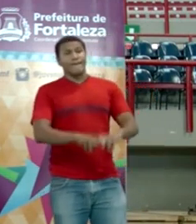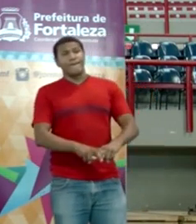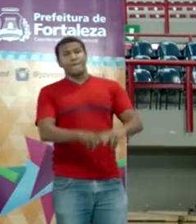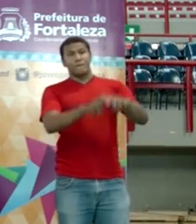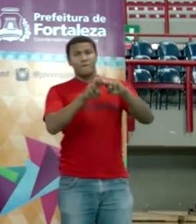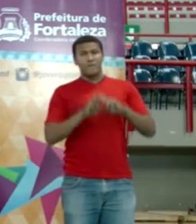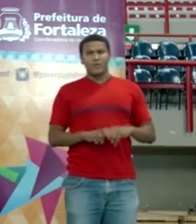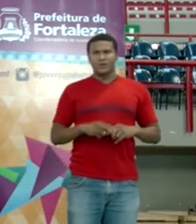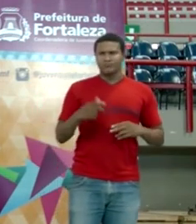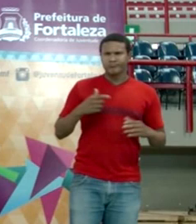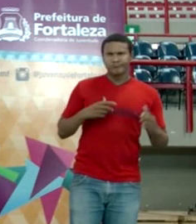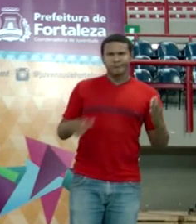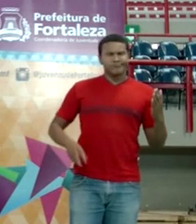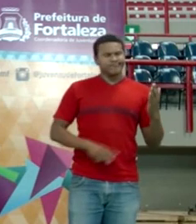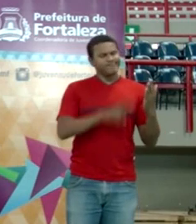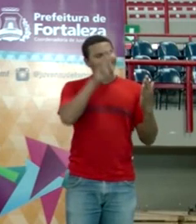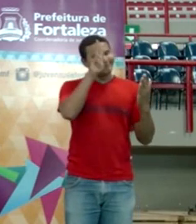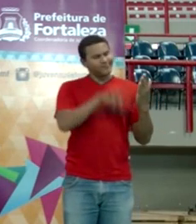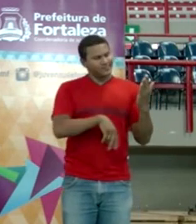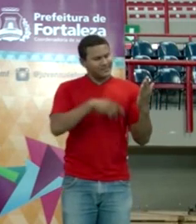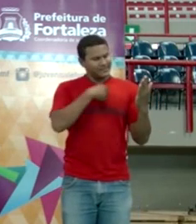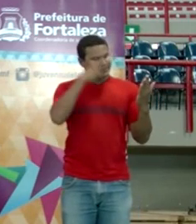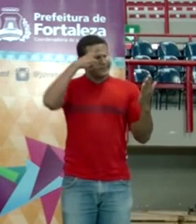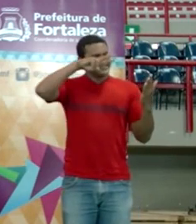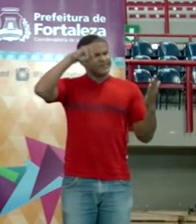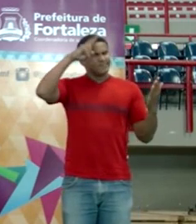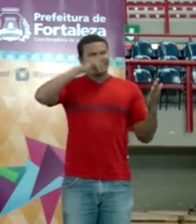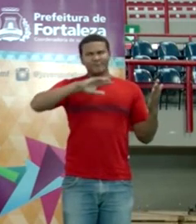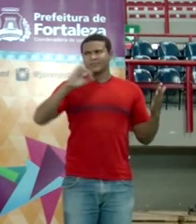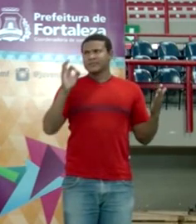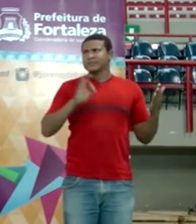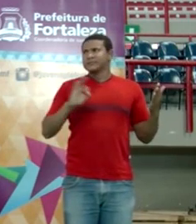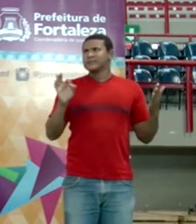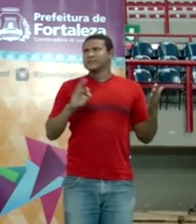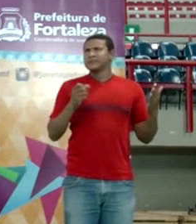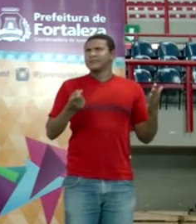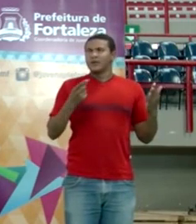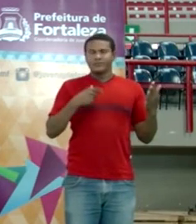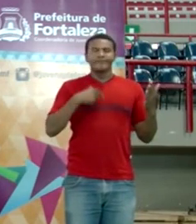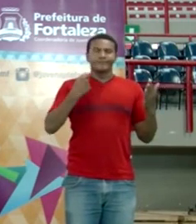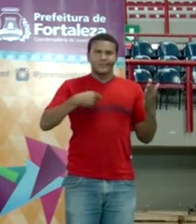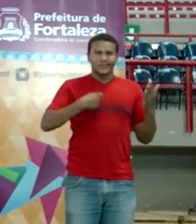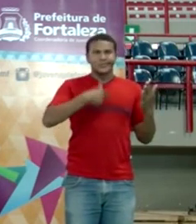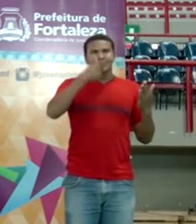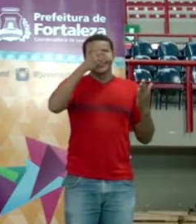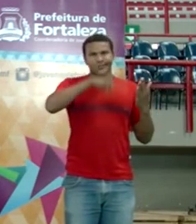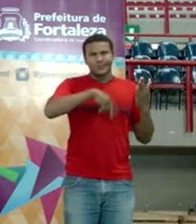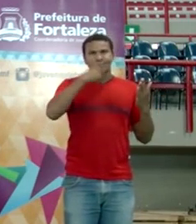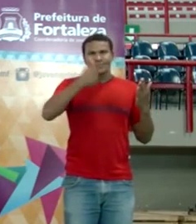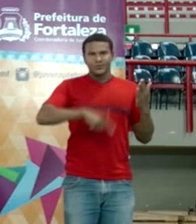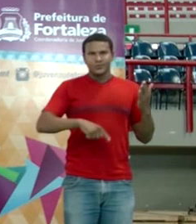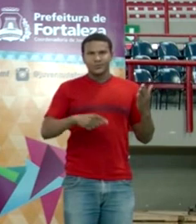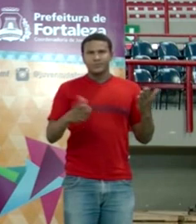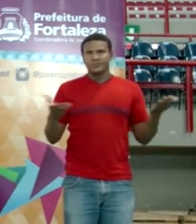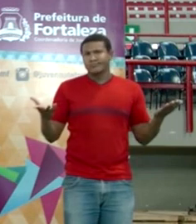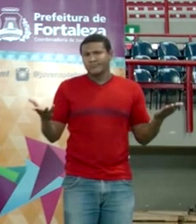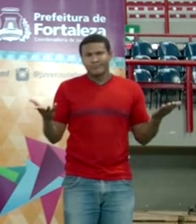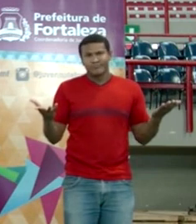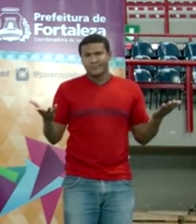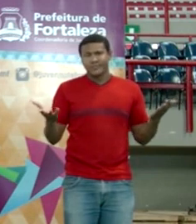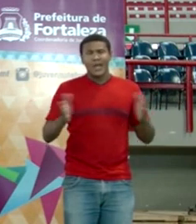lê e a gente não lembra nem do que leu na primeira linha, tem que ler de novo. Não